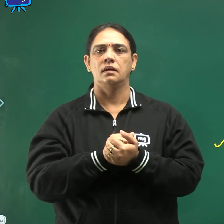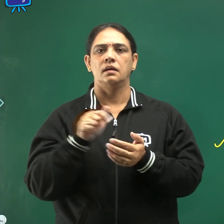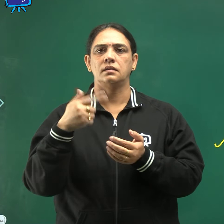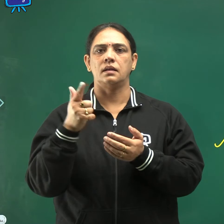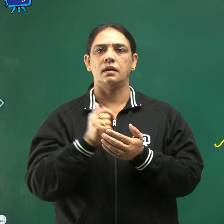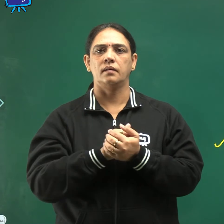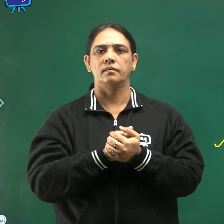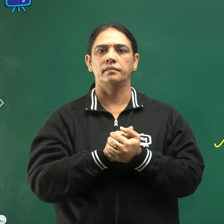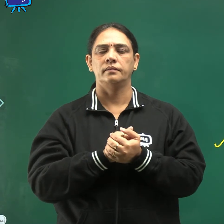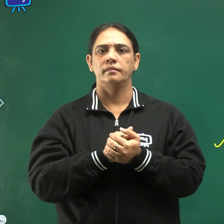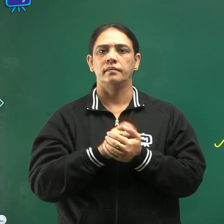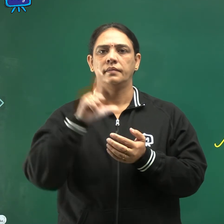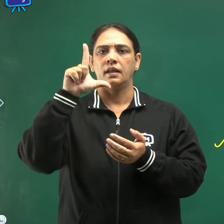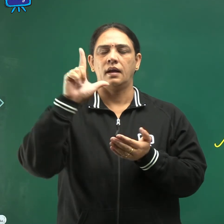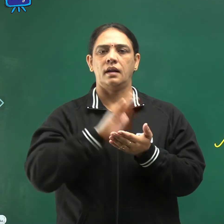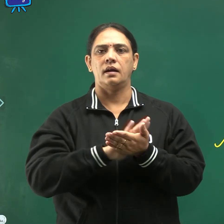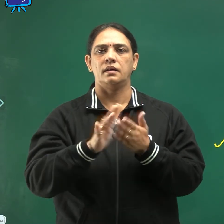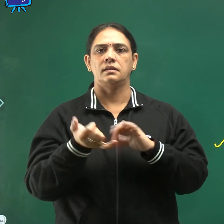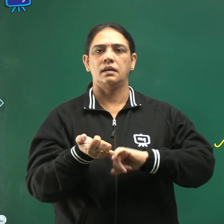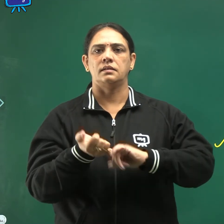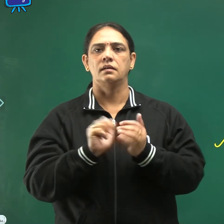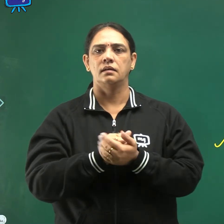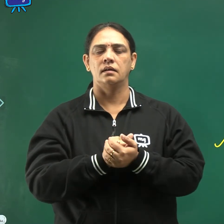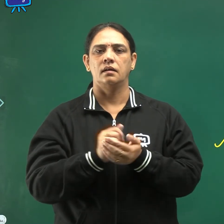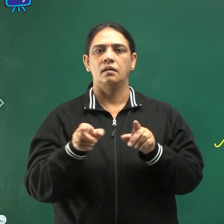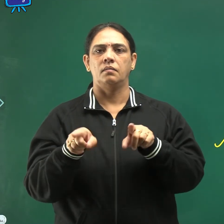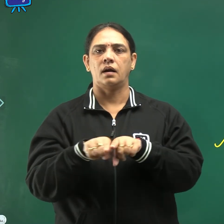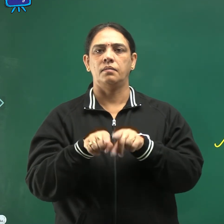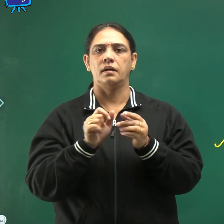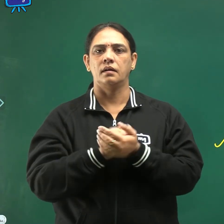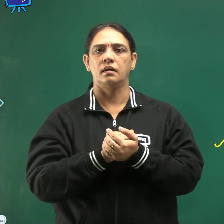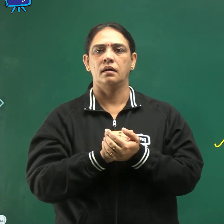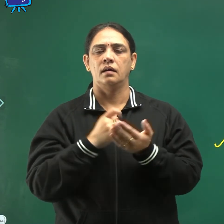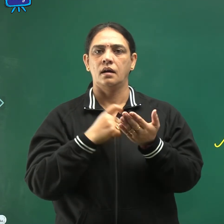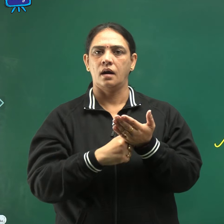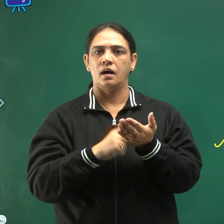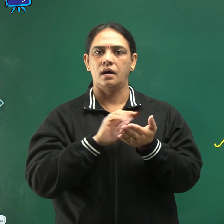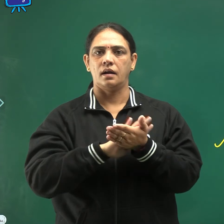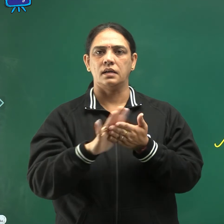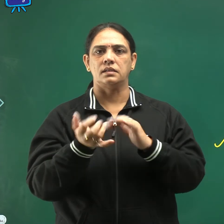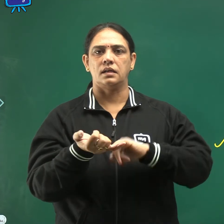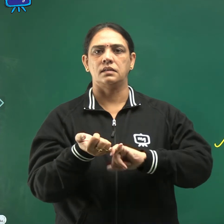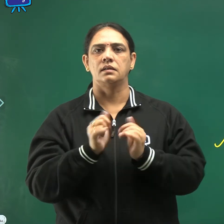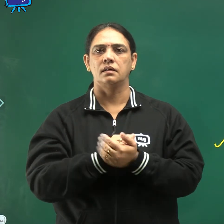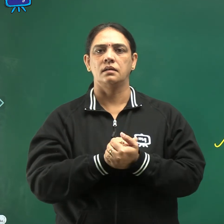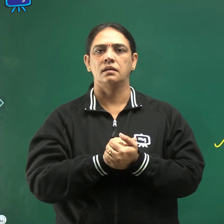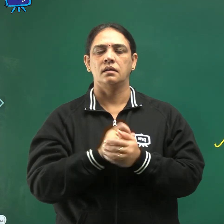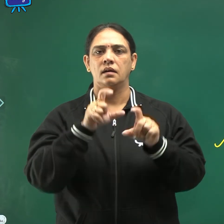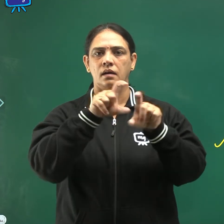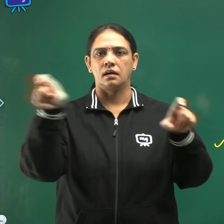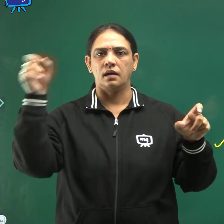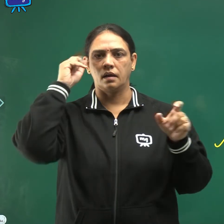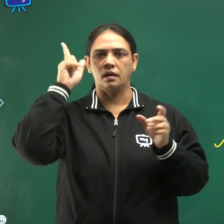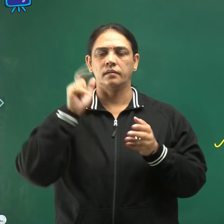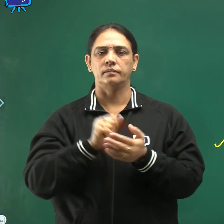अतः LHS बराबर RHS। समझ आ